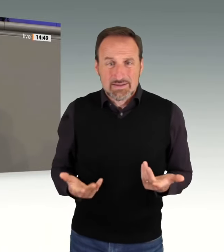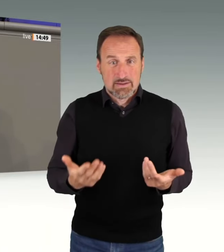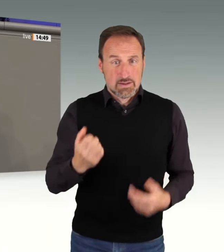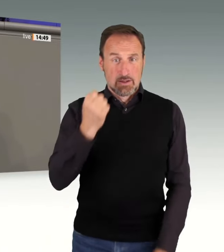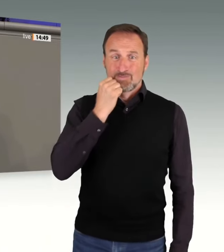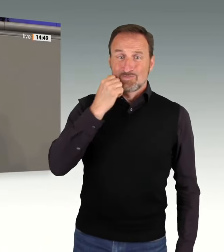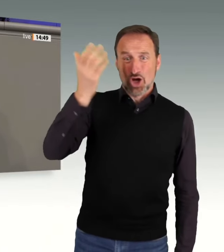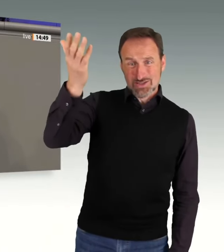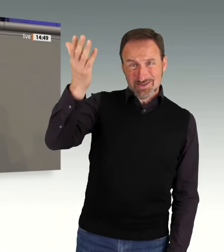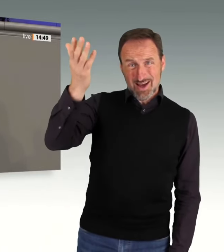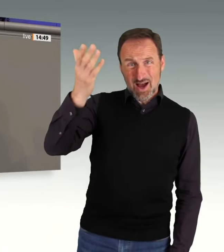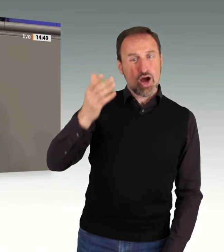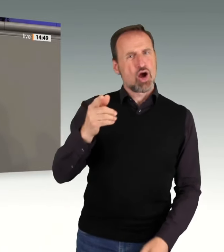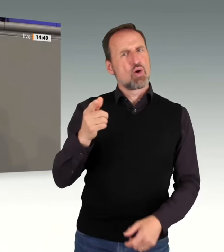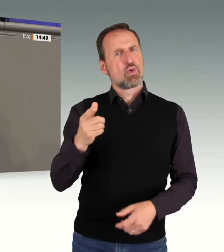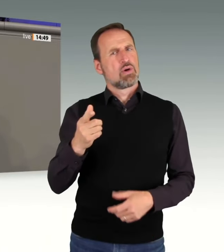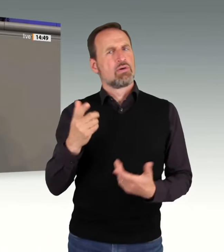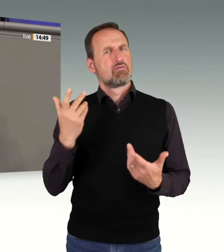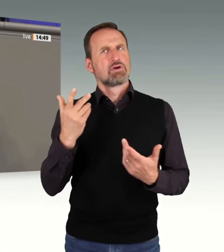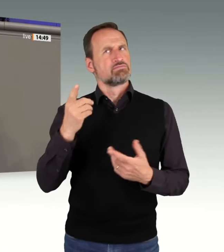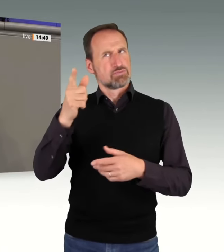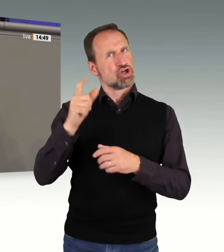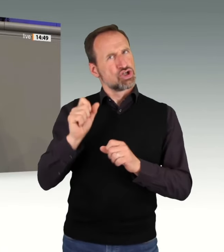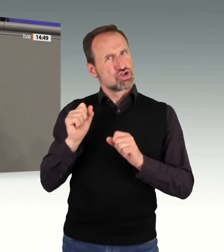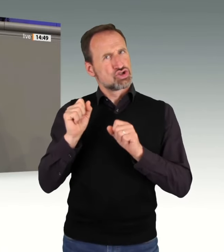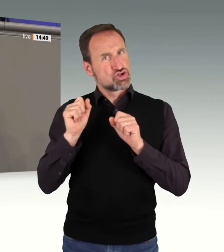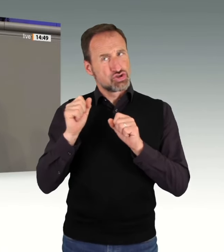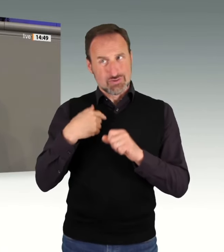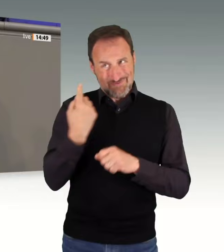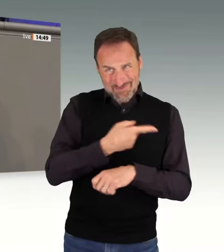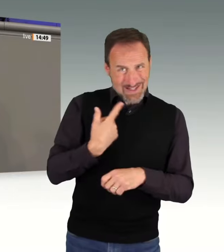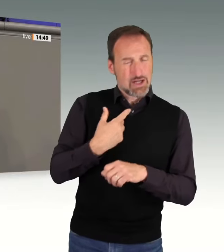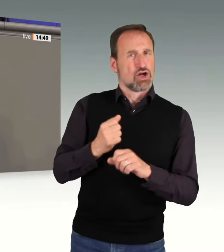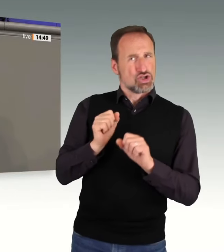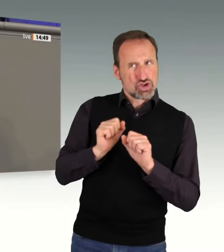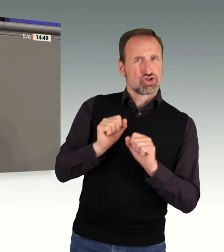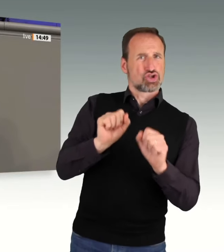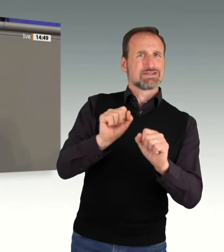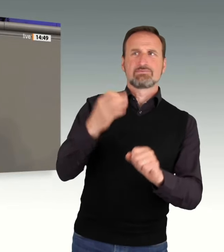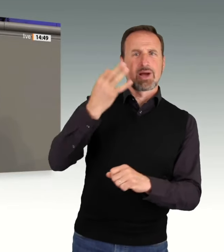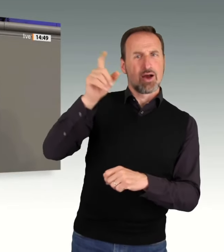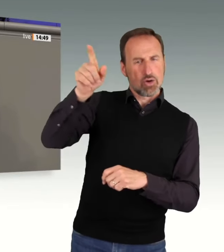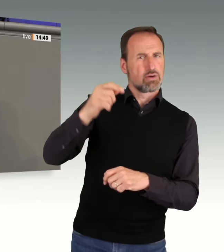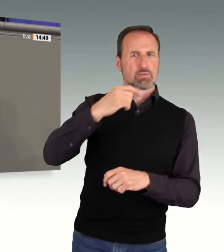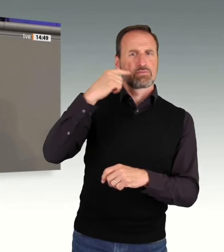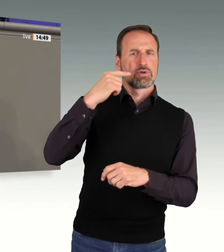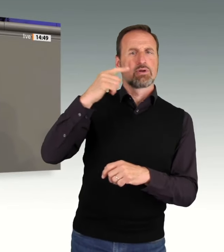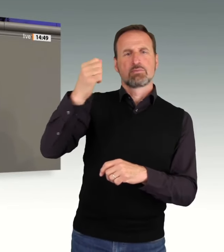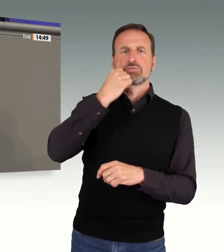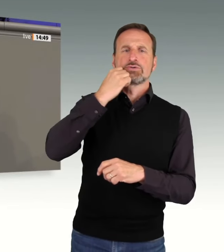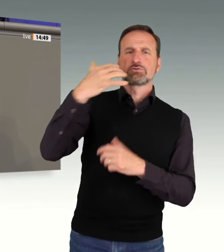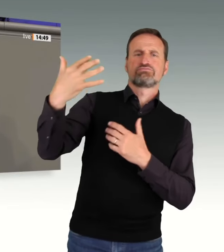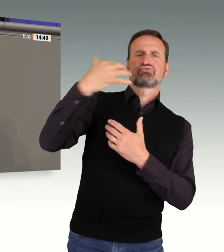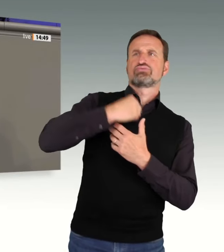würde, Putin wird selbst jede Hoffnung mit ihm zu vereinbaren